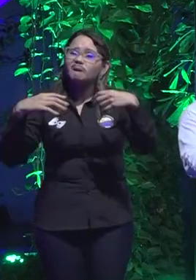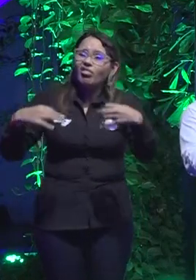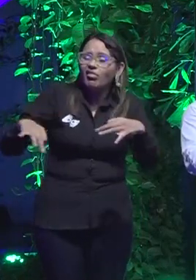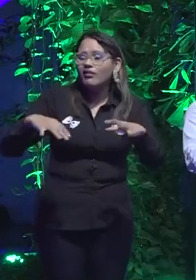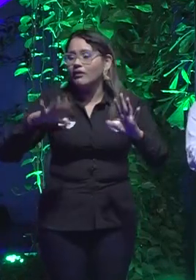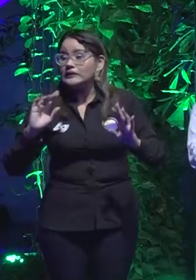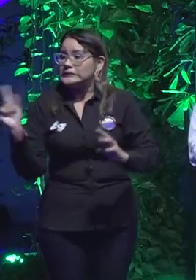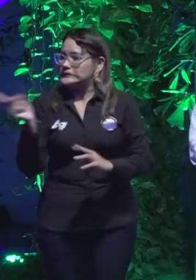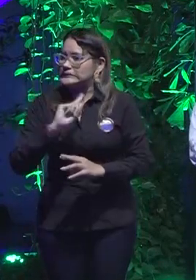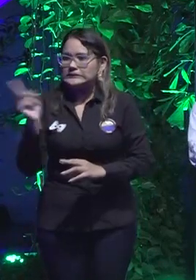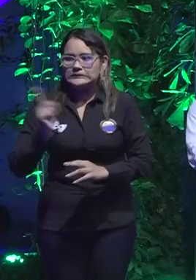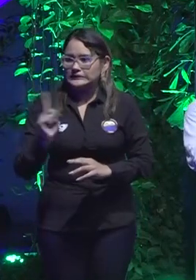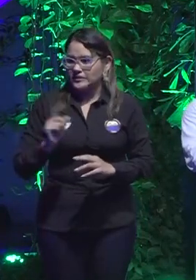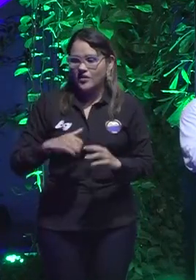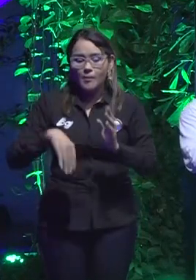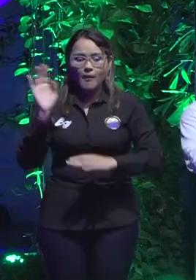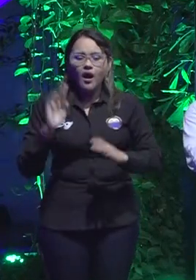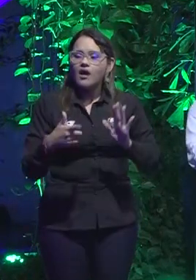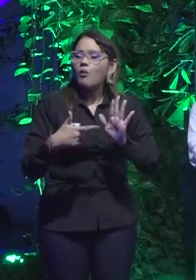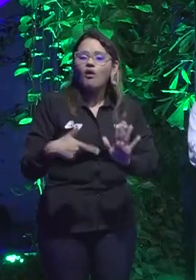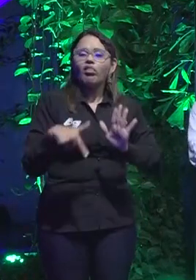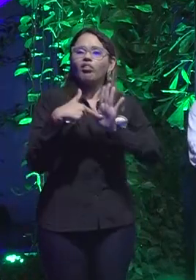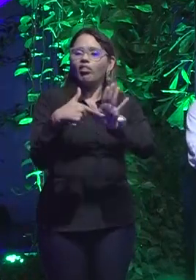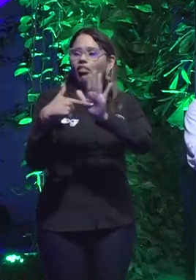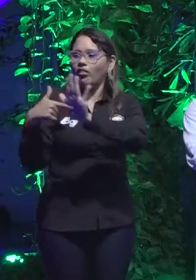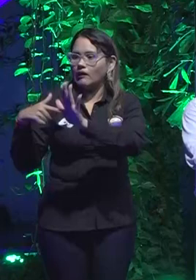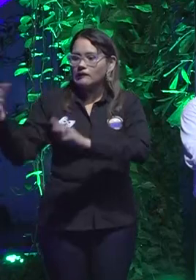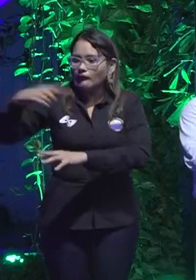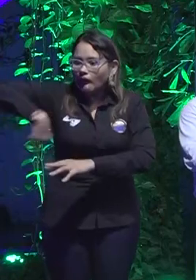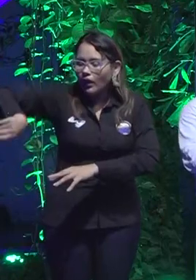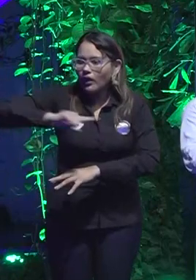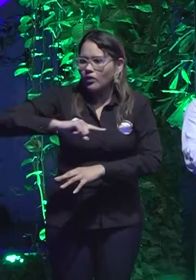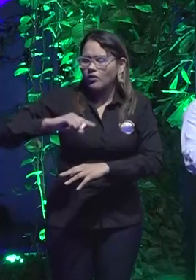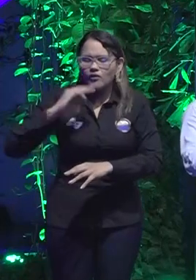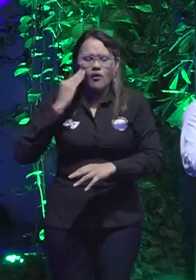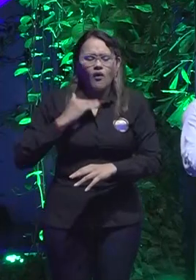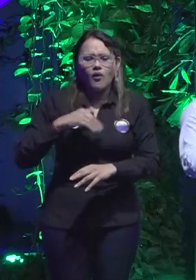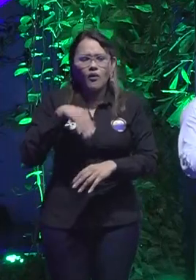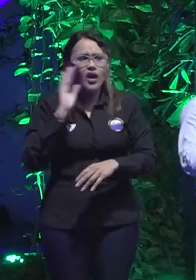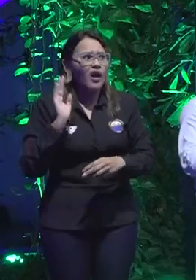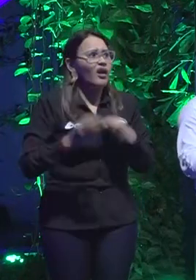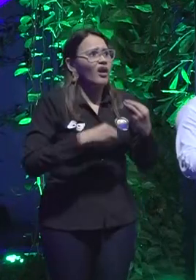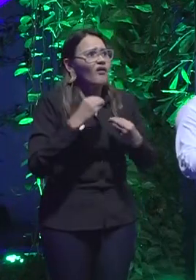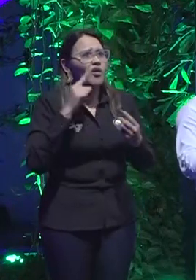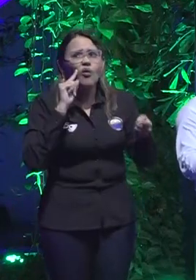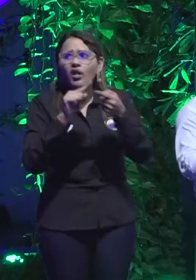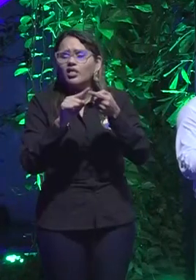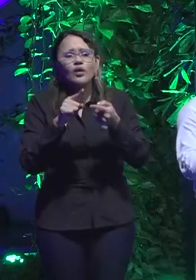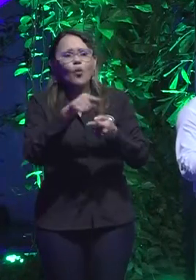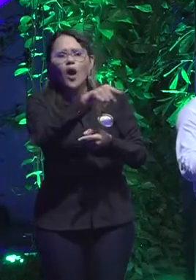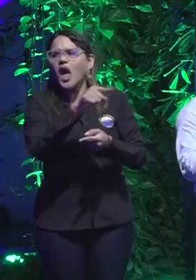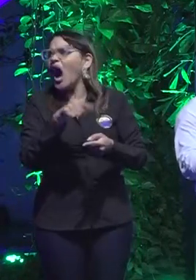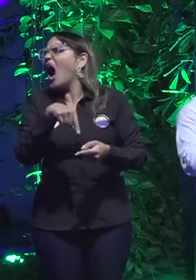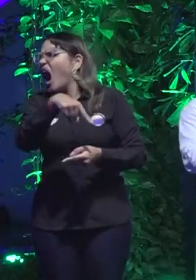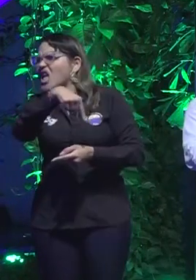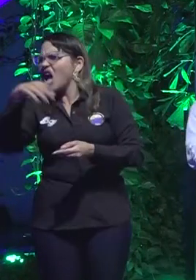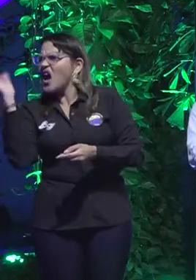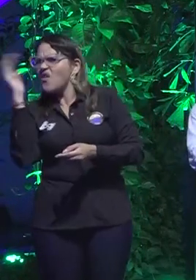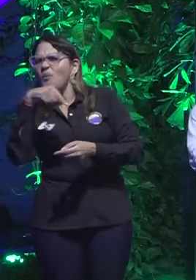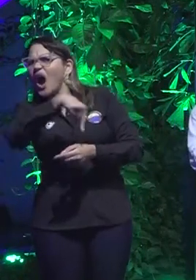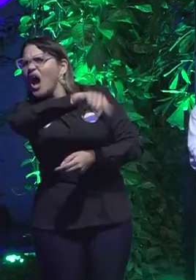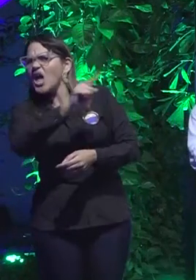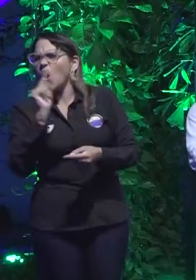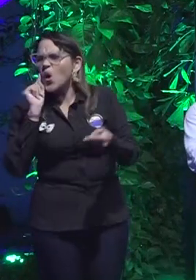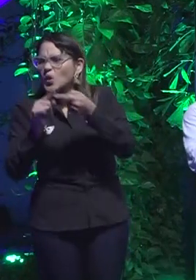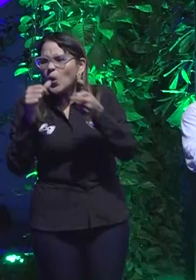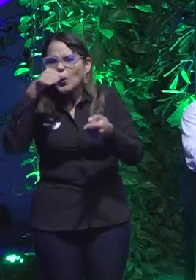a prostituir a nuestros jóvenes, a convertirnos en un destino fácil de droga y de cosas que no somos, esto no puede ser